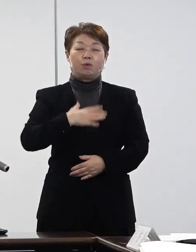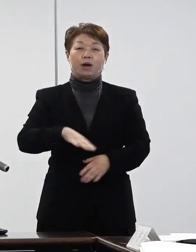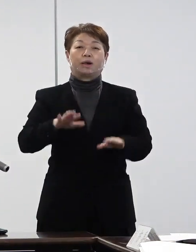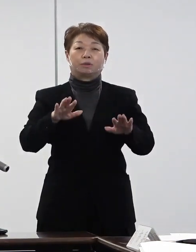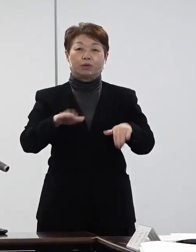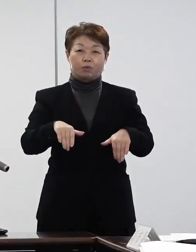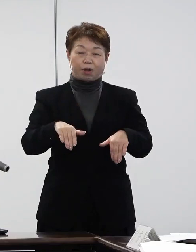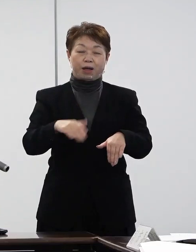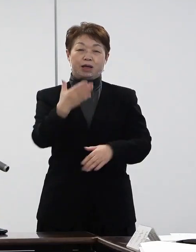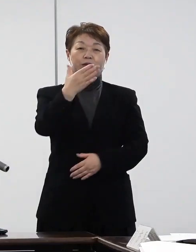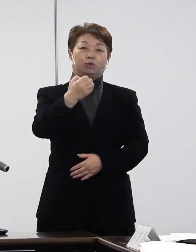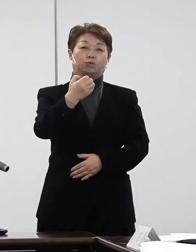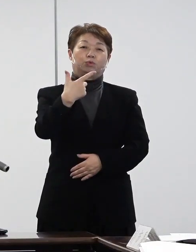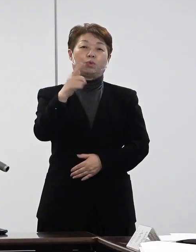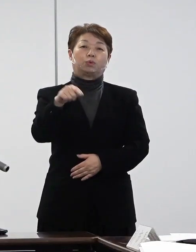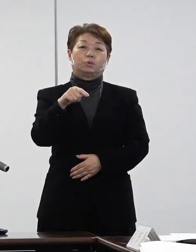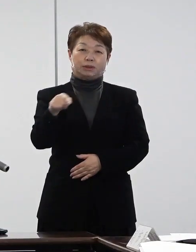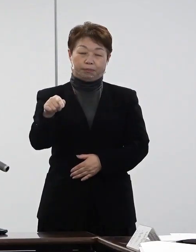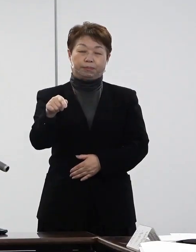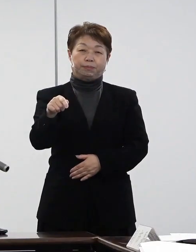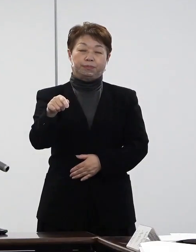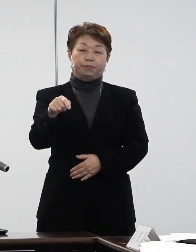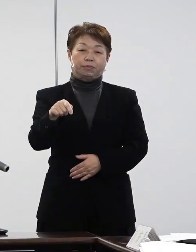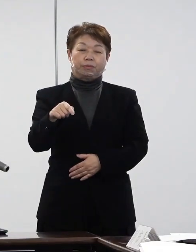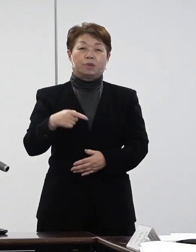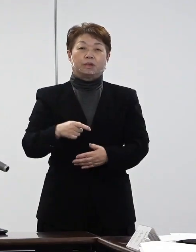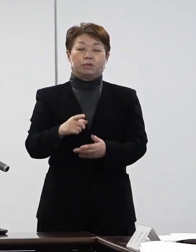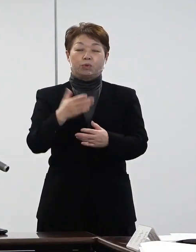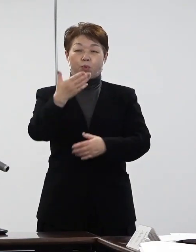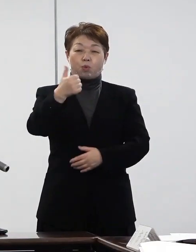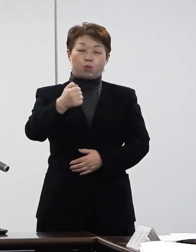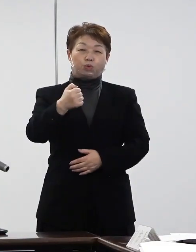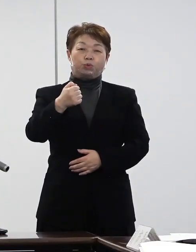方は96件、経路判明率は